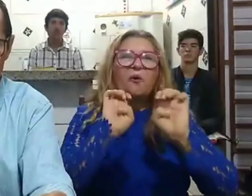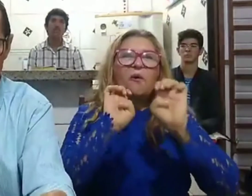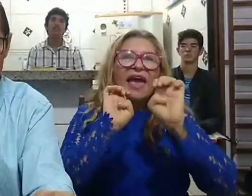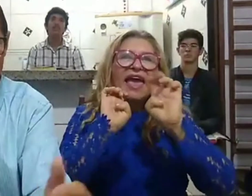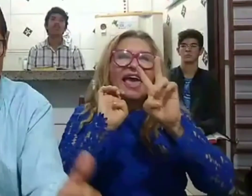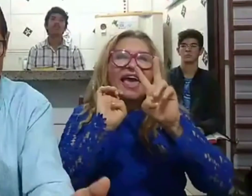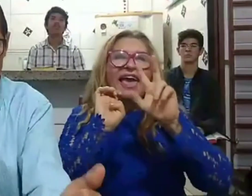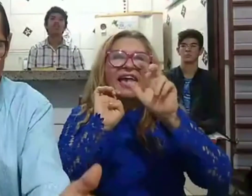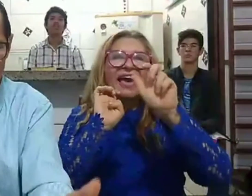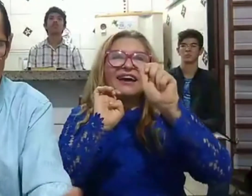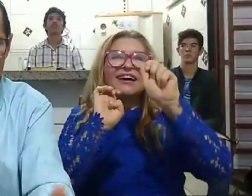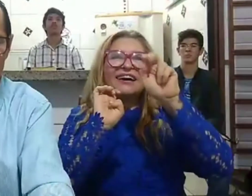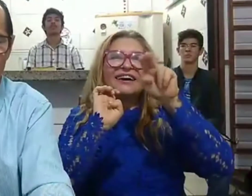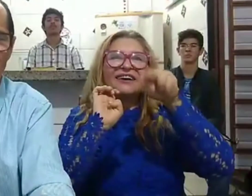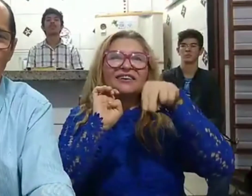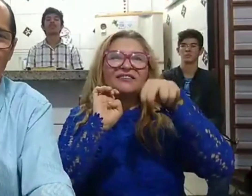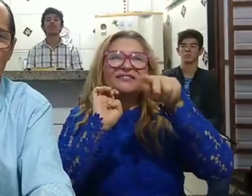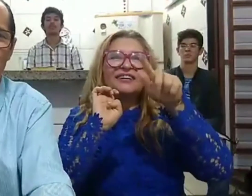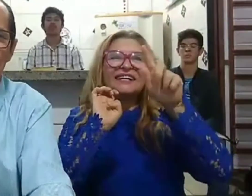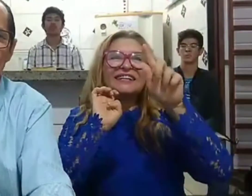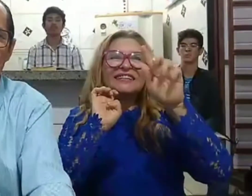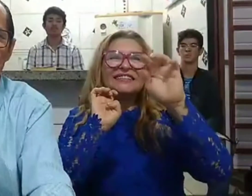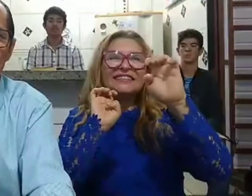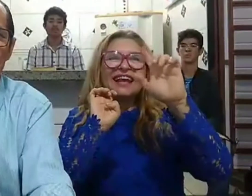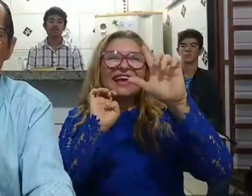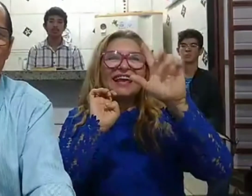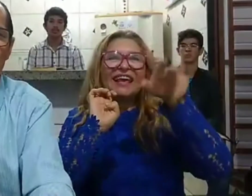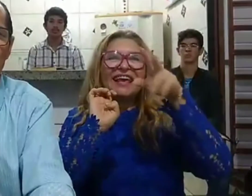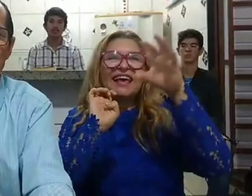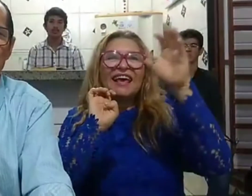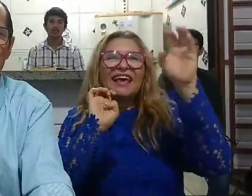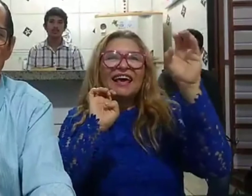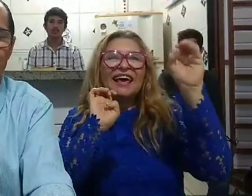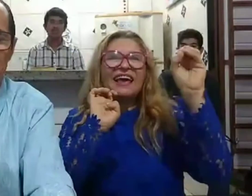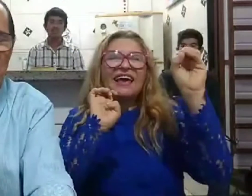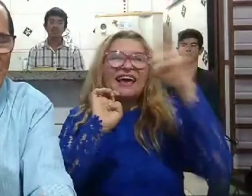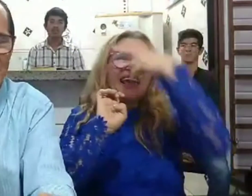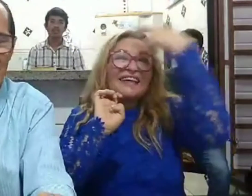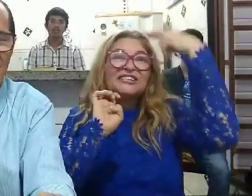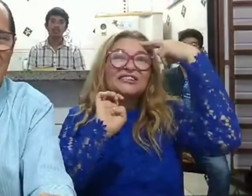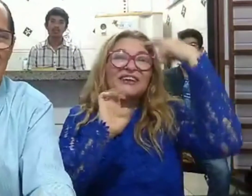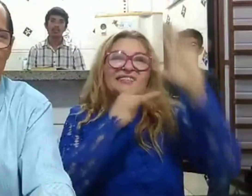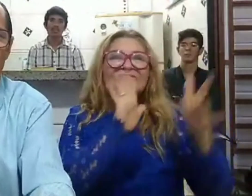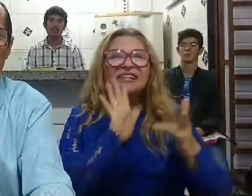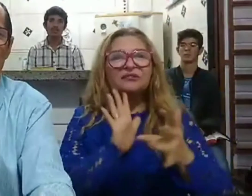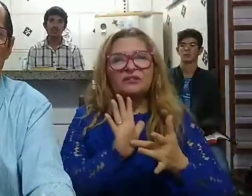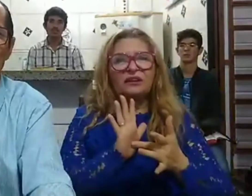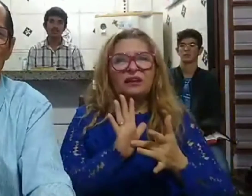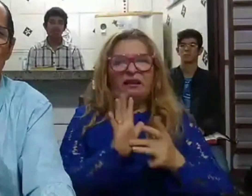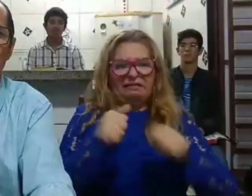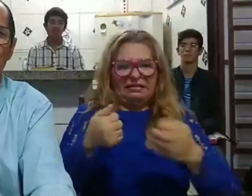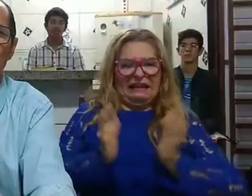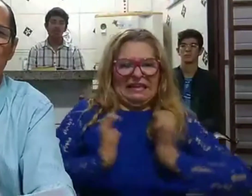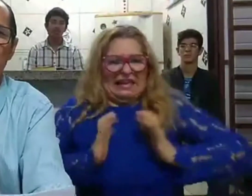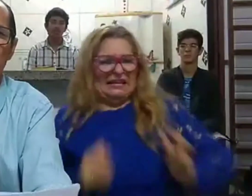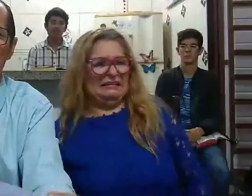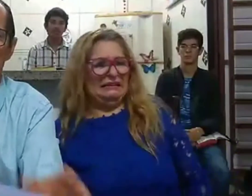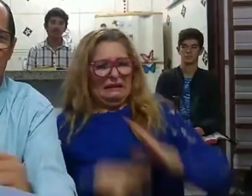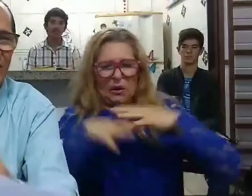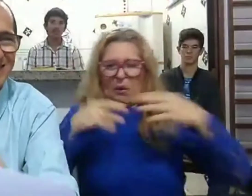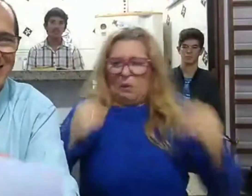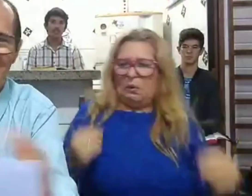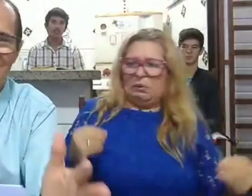Jesus deixou e ensinou na sua palavra, ele não é um evangelho de prosperidade, ele não é um evangelho de cura, não é